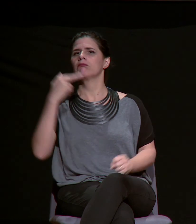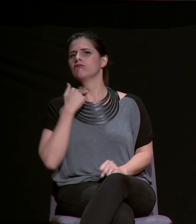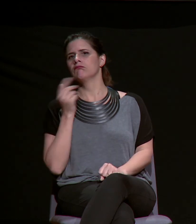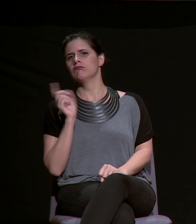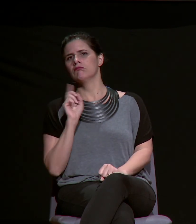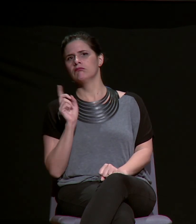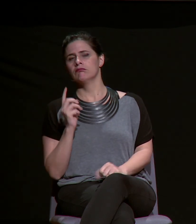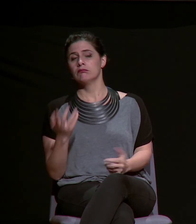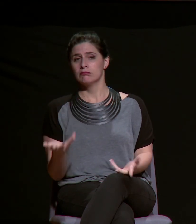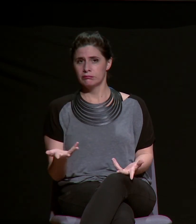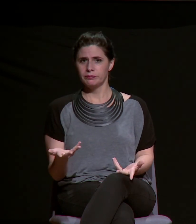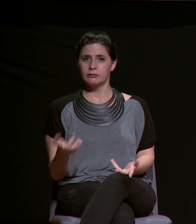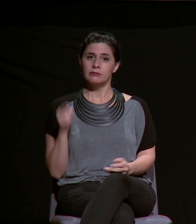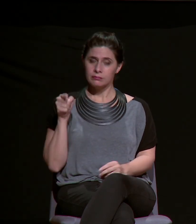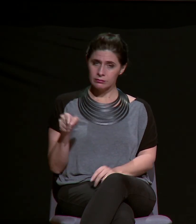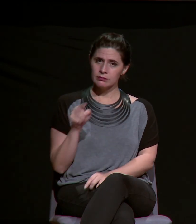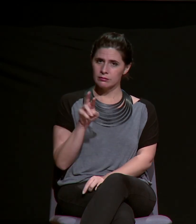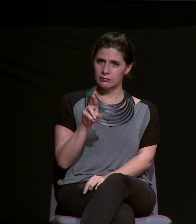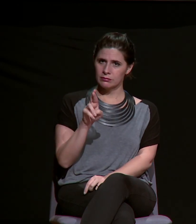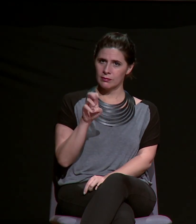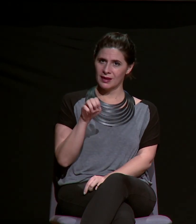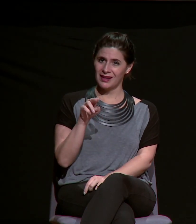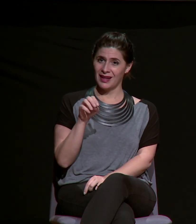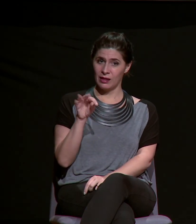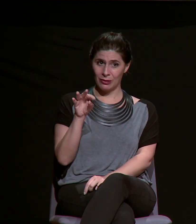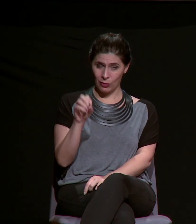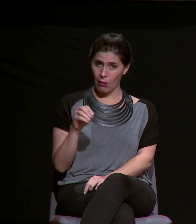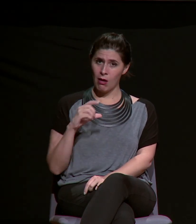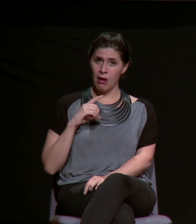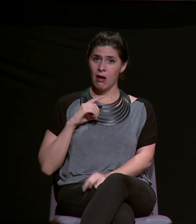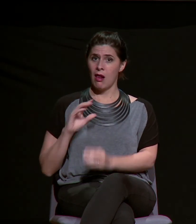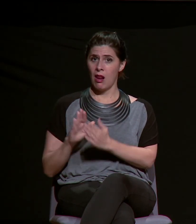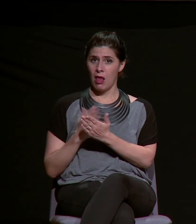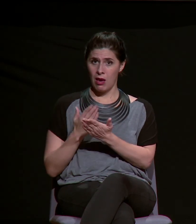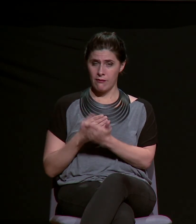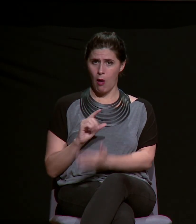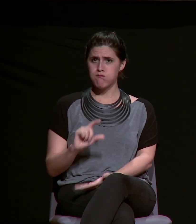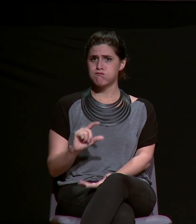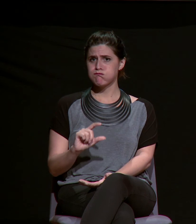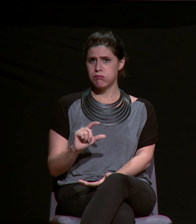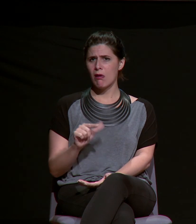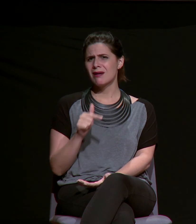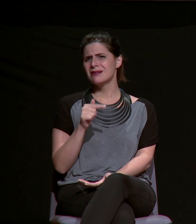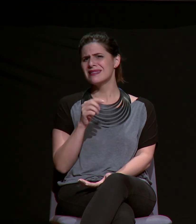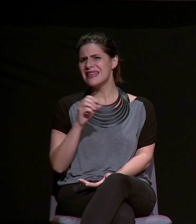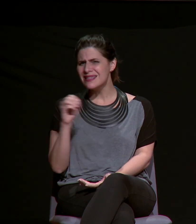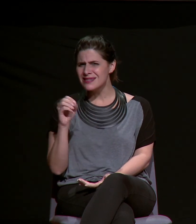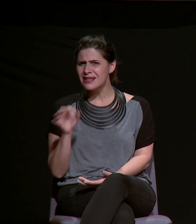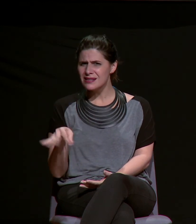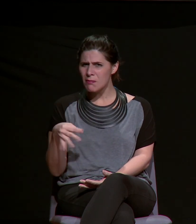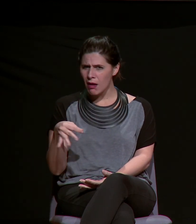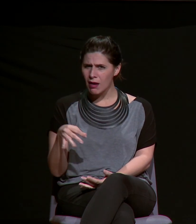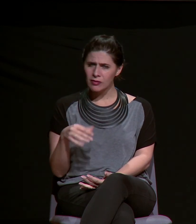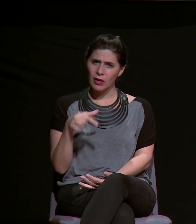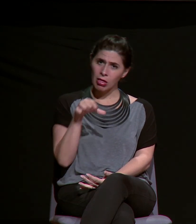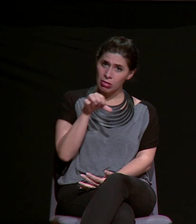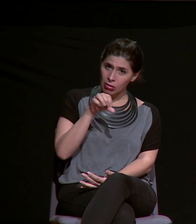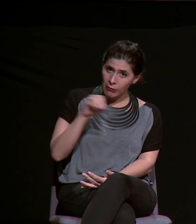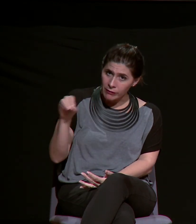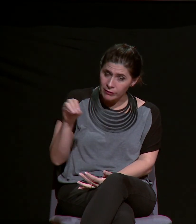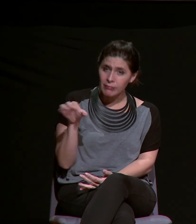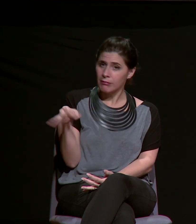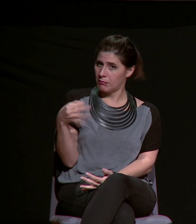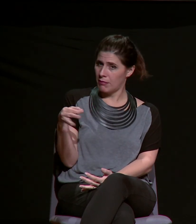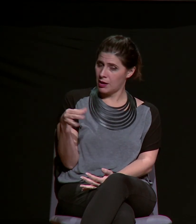Os livros do Renatinho costumam ser bem grandes, com 700, 900 páginas. Mas, juro, vale a pena a leitura. É bem